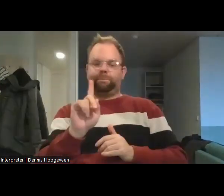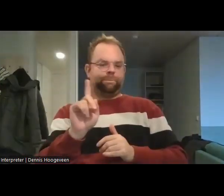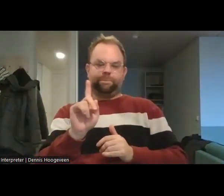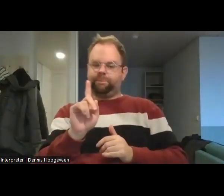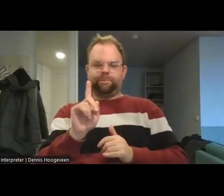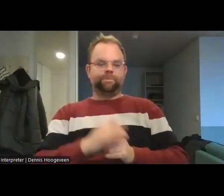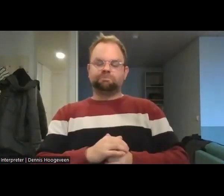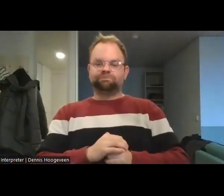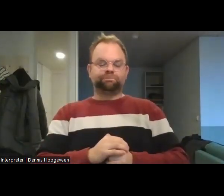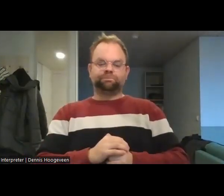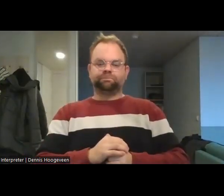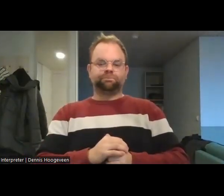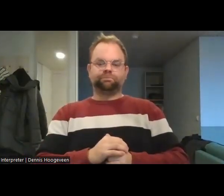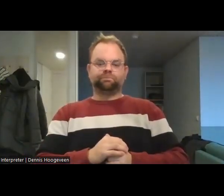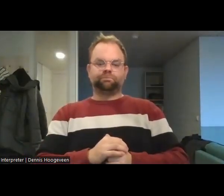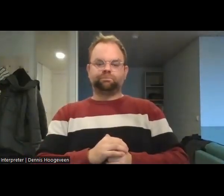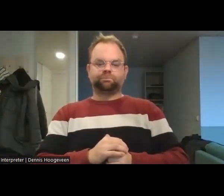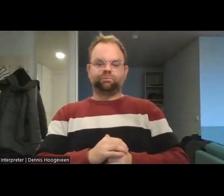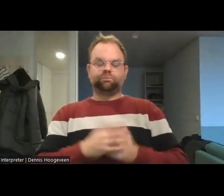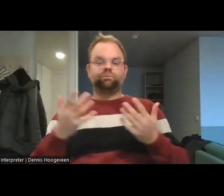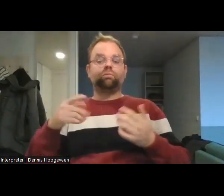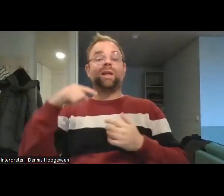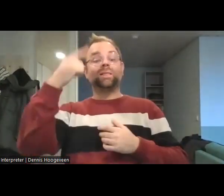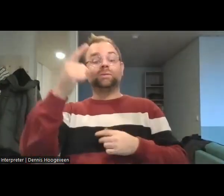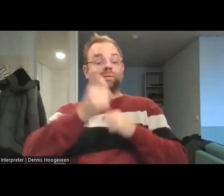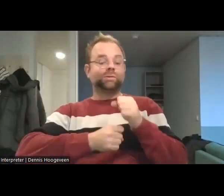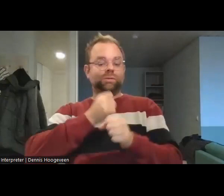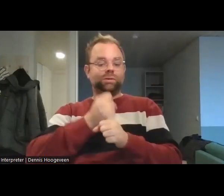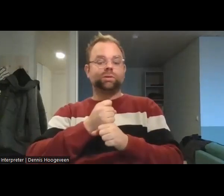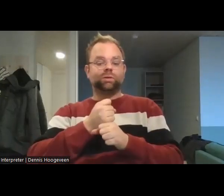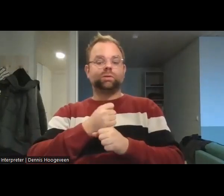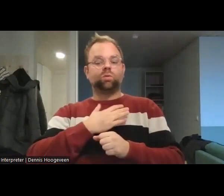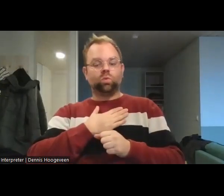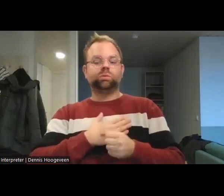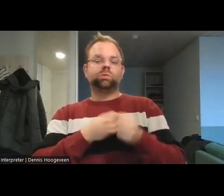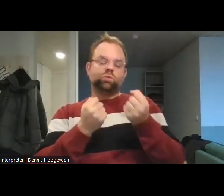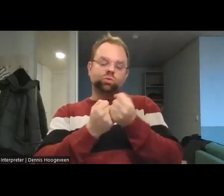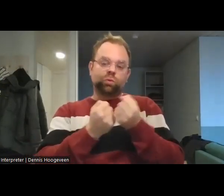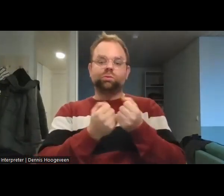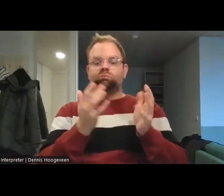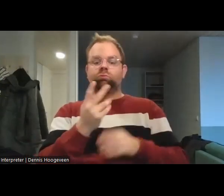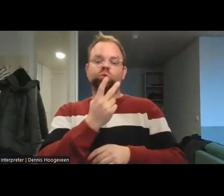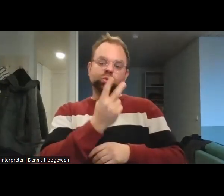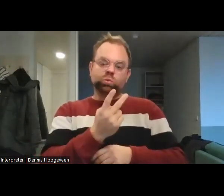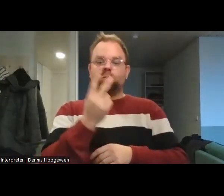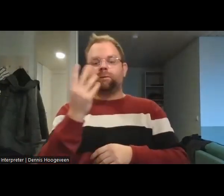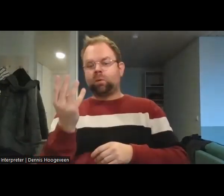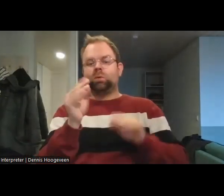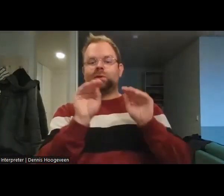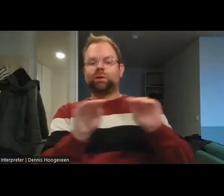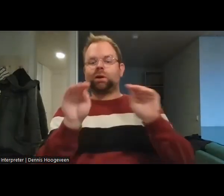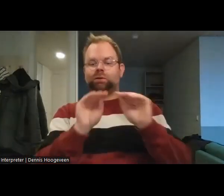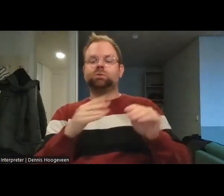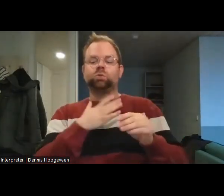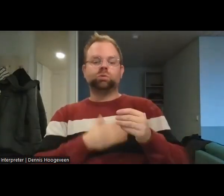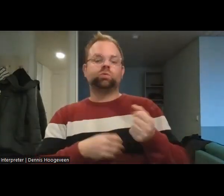nous voudrions porter plusieurs formations. Si vos pays sont intéressés,